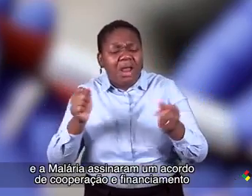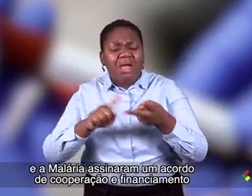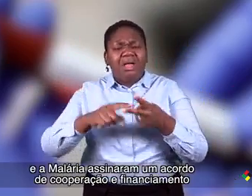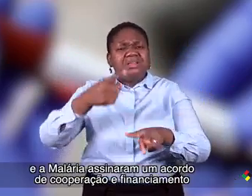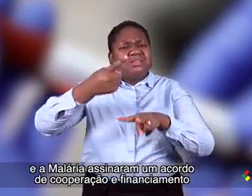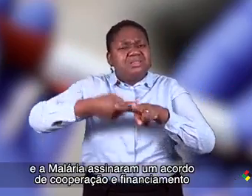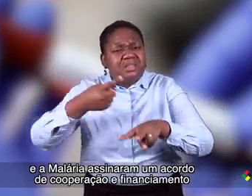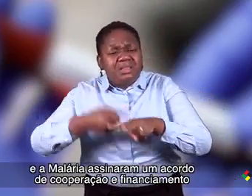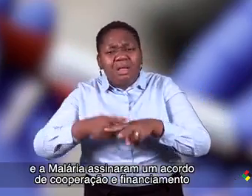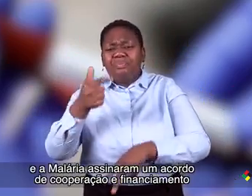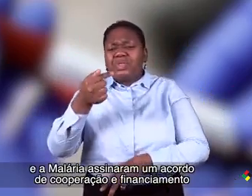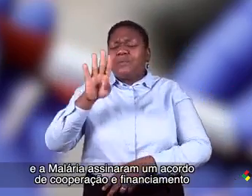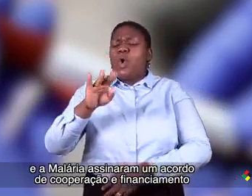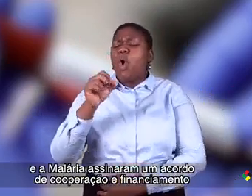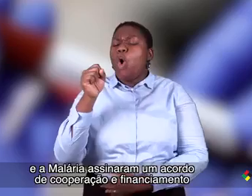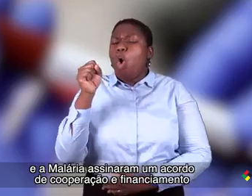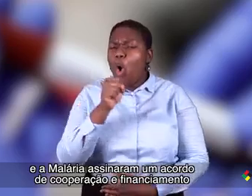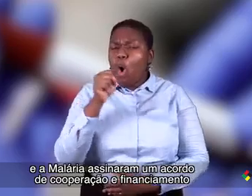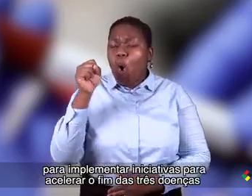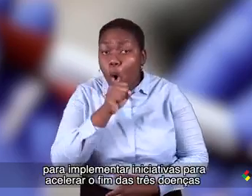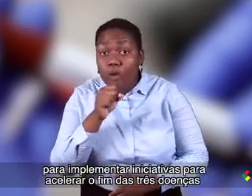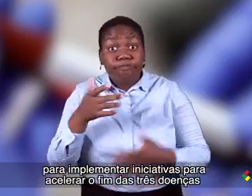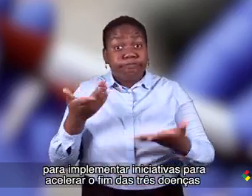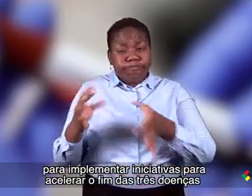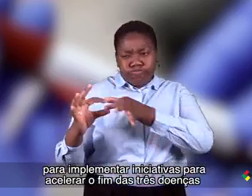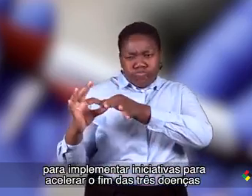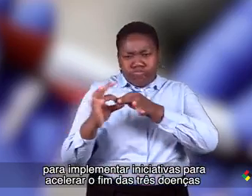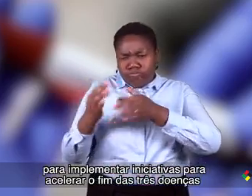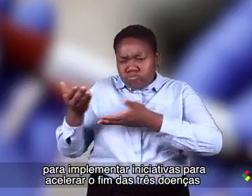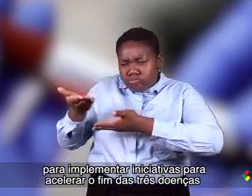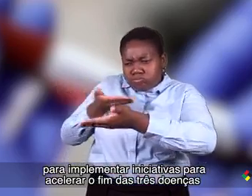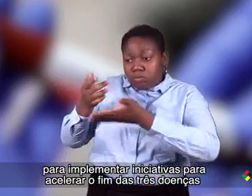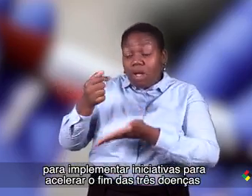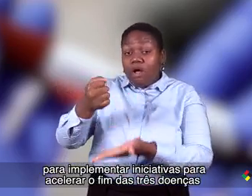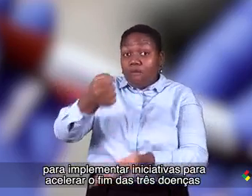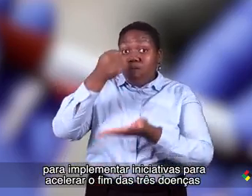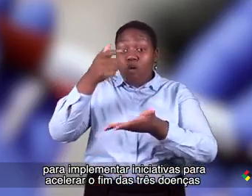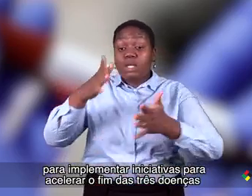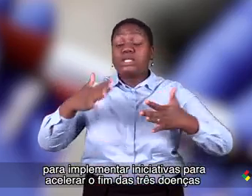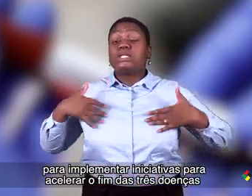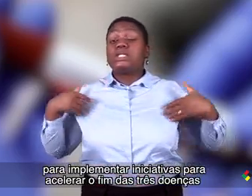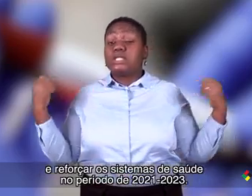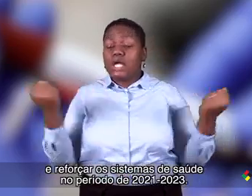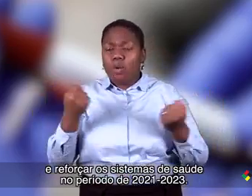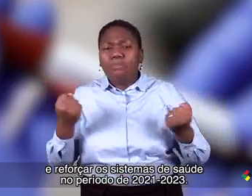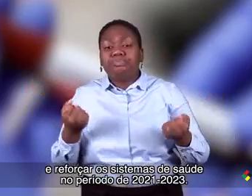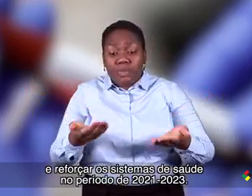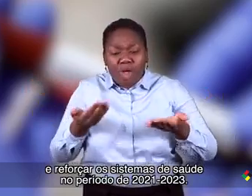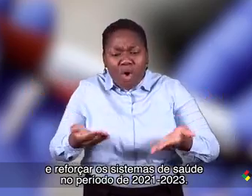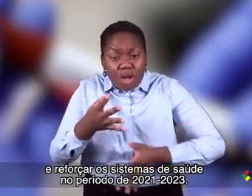assinaram um acordo de cooperação e financiamento para implementar iniciativas para acelerar o fim das três doenças e reforçar sistemas de